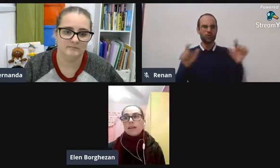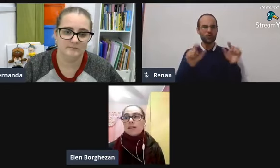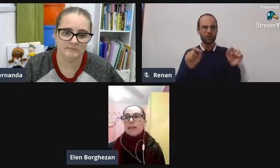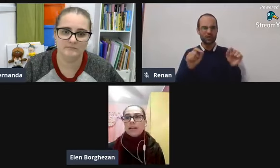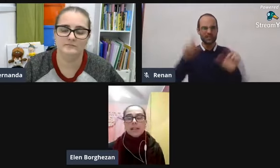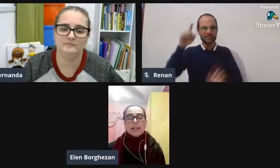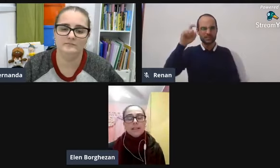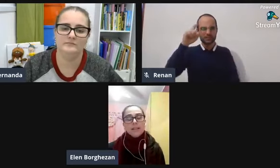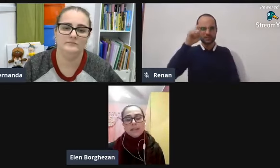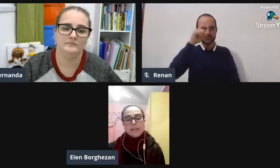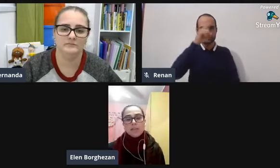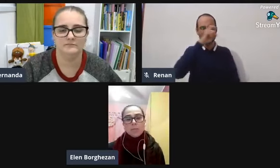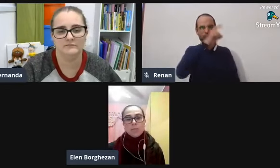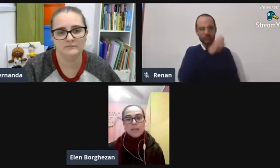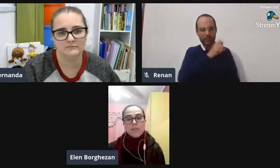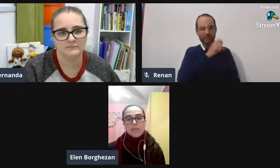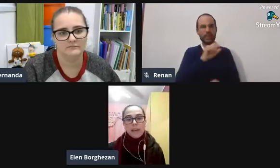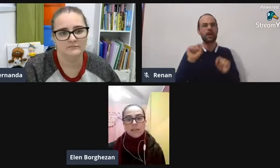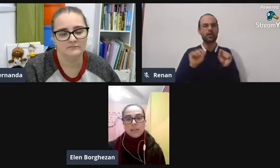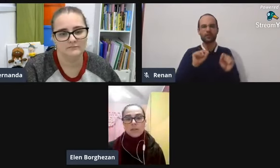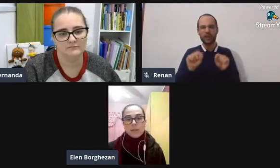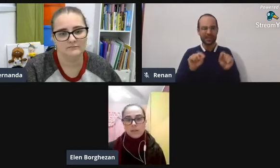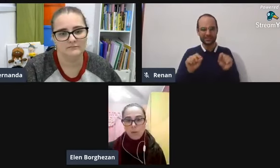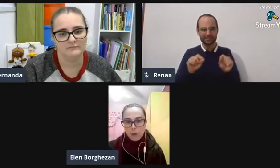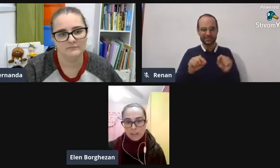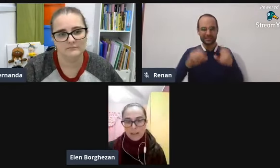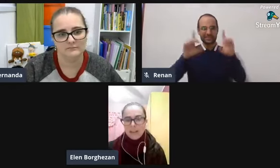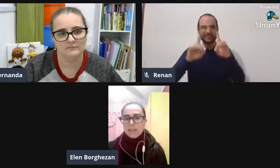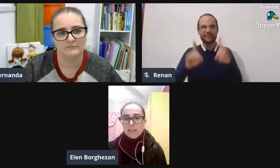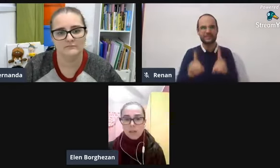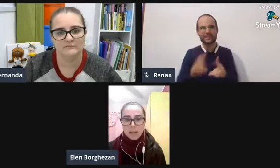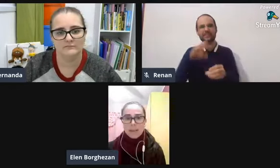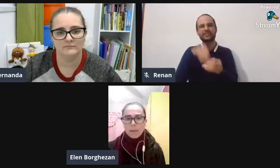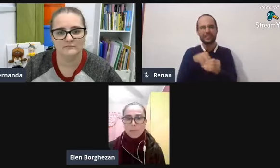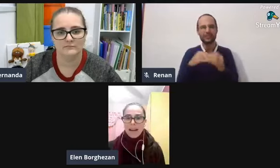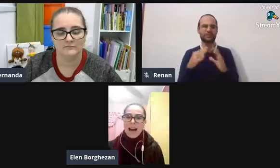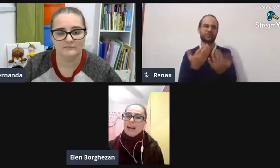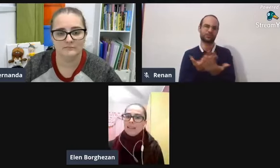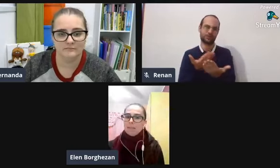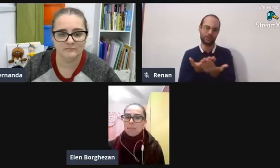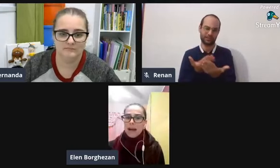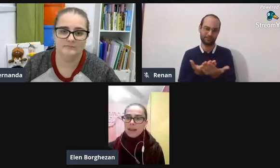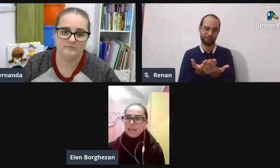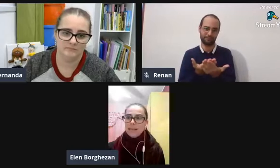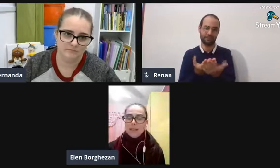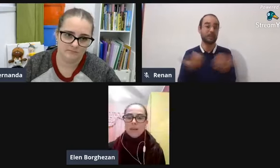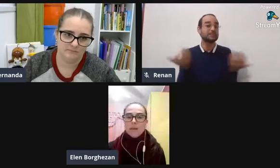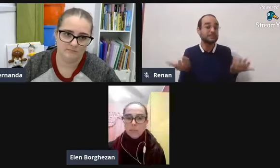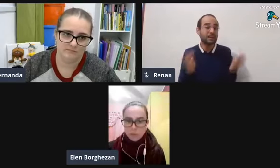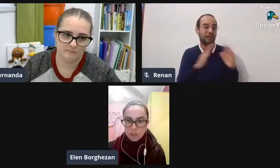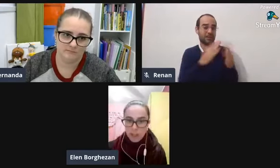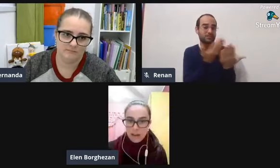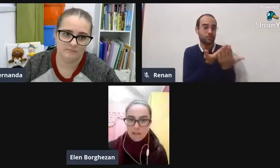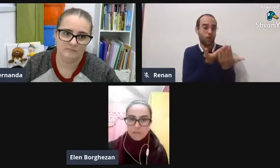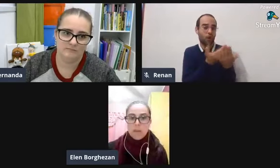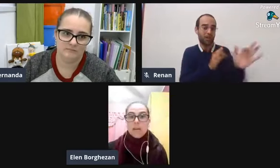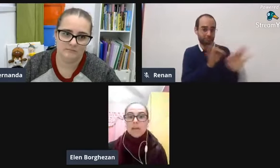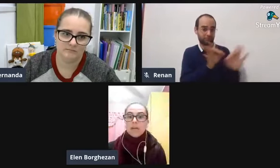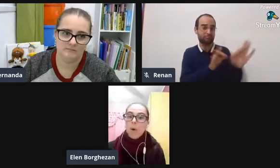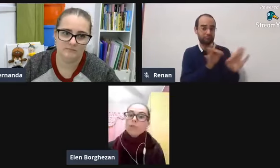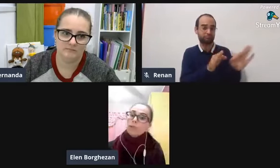dificuldade desse tipo de deficiência dentro da escola. Será que a nossa escola está preparada para atender um aluno que